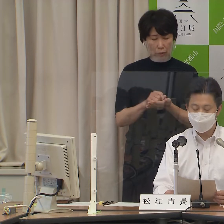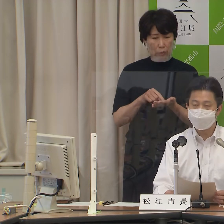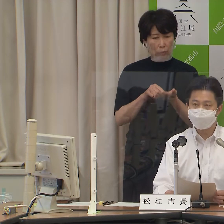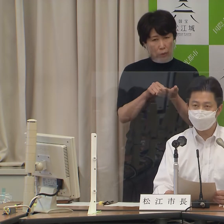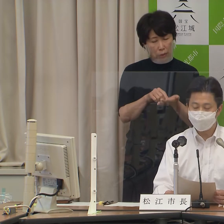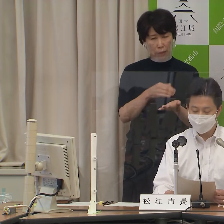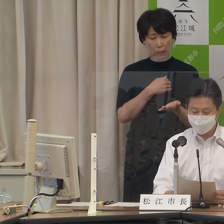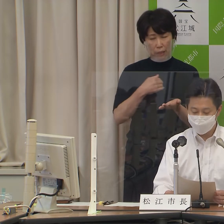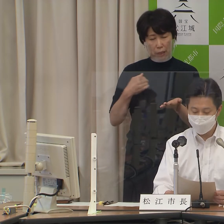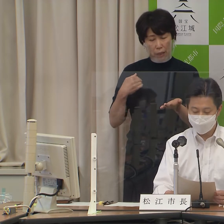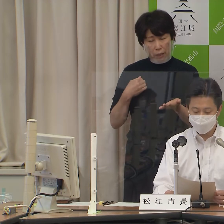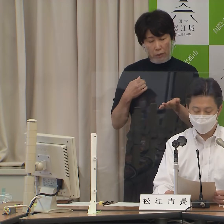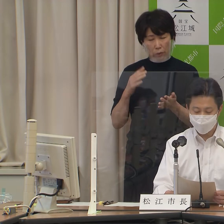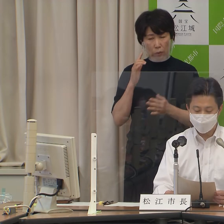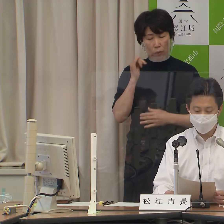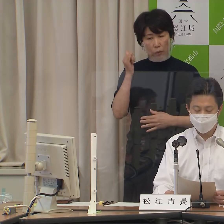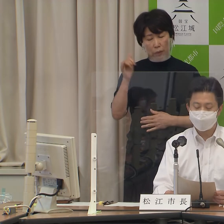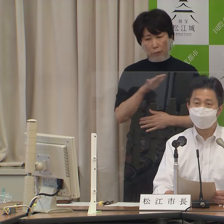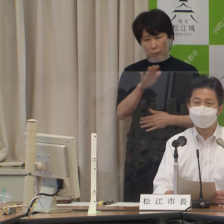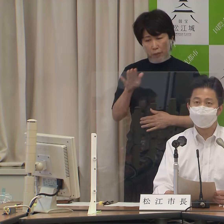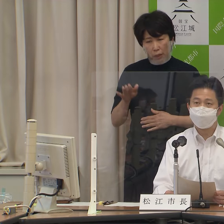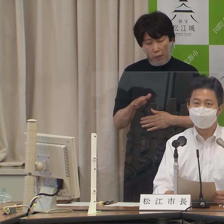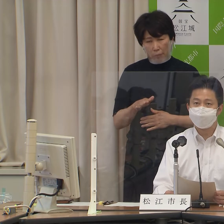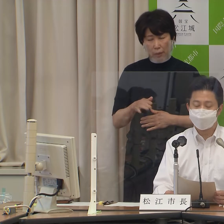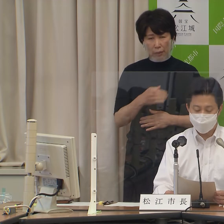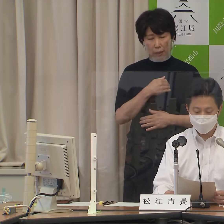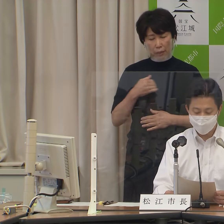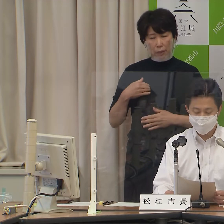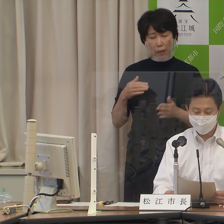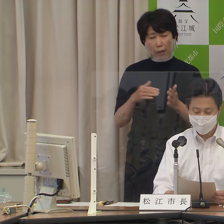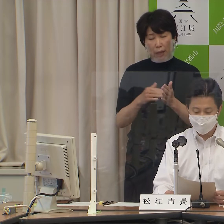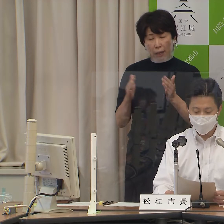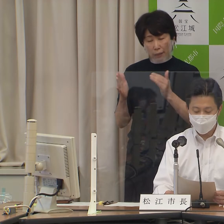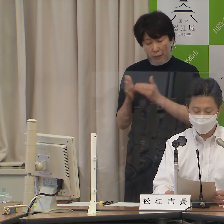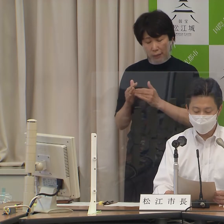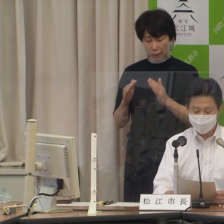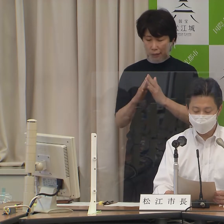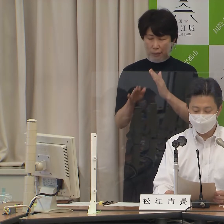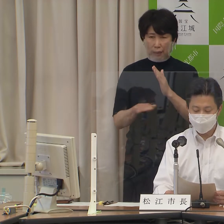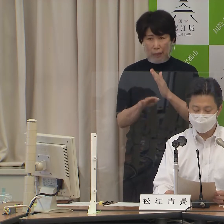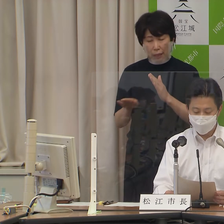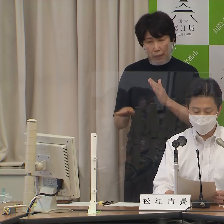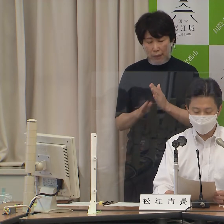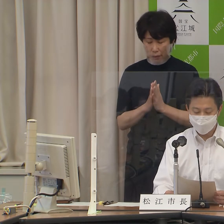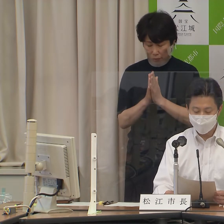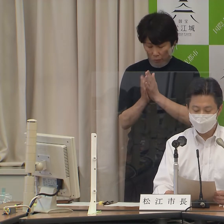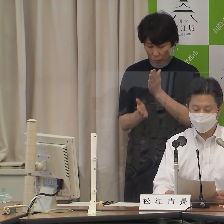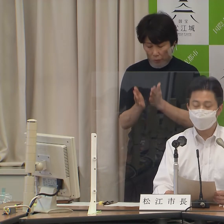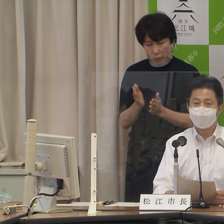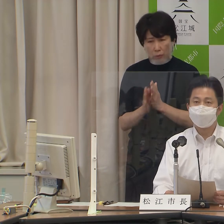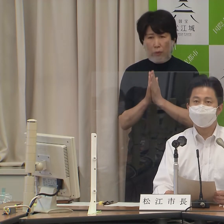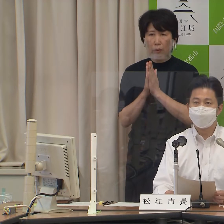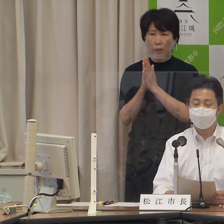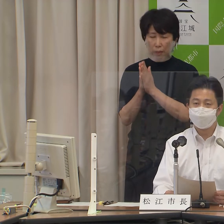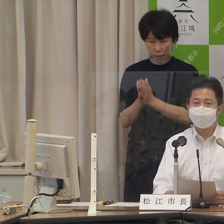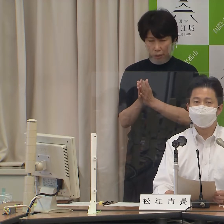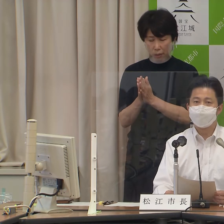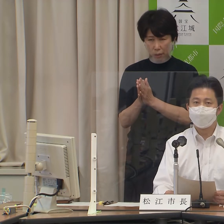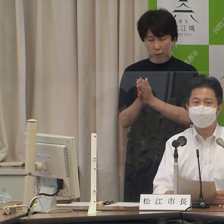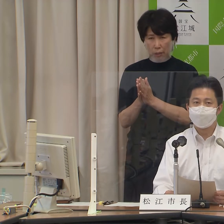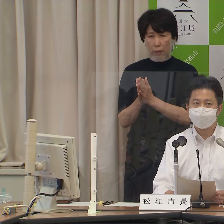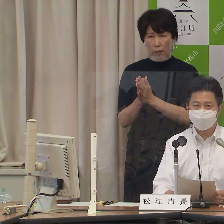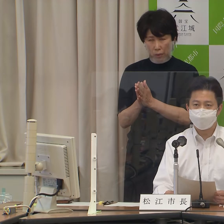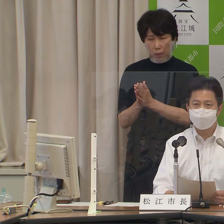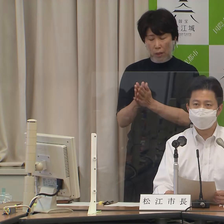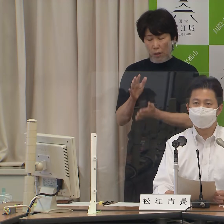能な範囲で家庭での保育をお願いしてまいりましたが、保育園につきましては、このお願いを継